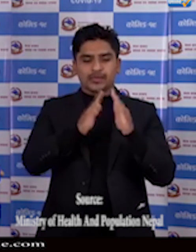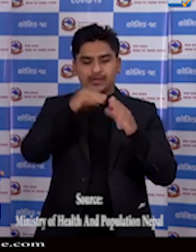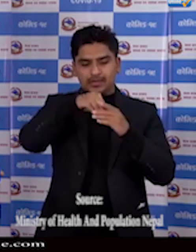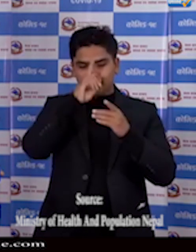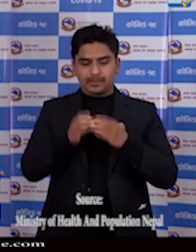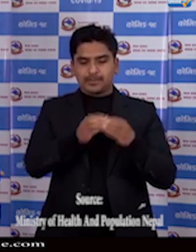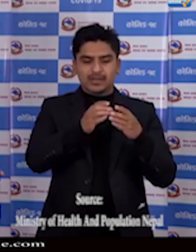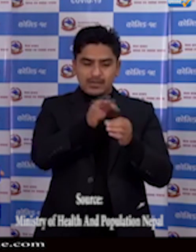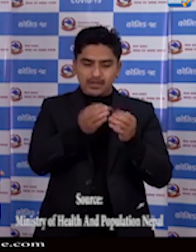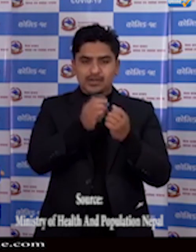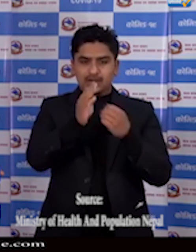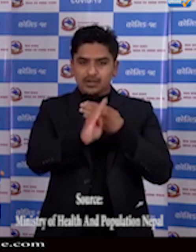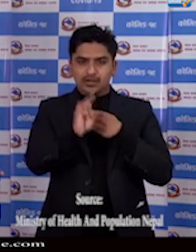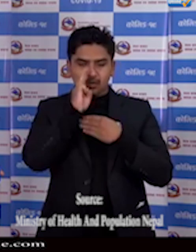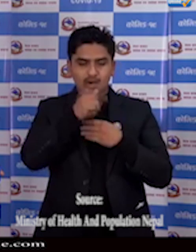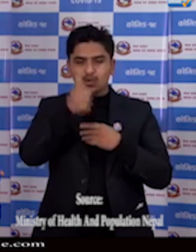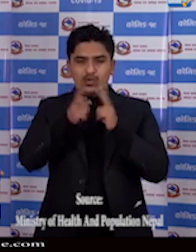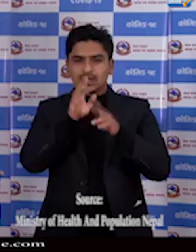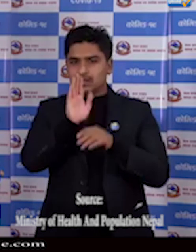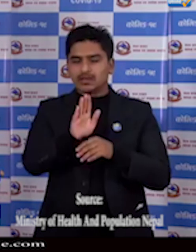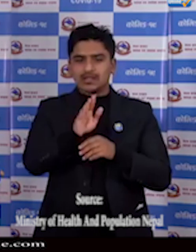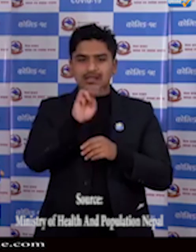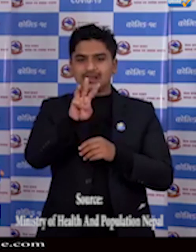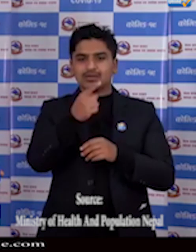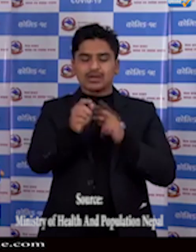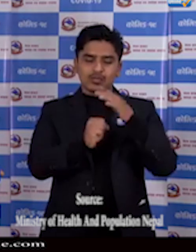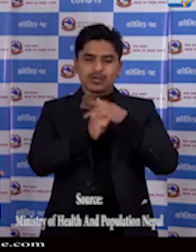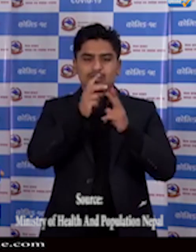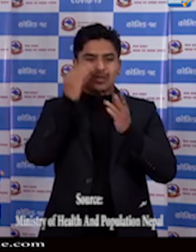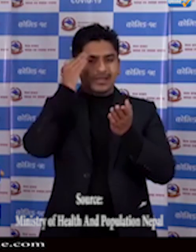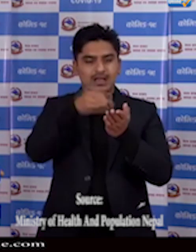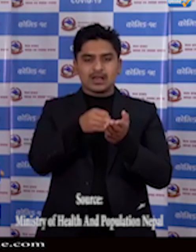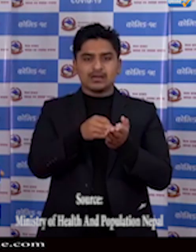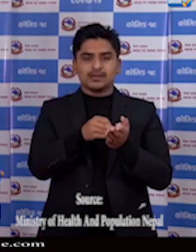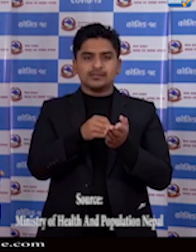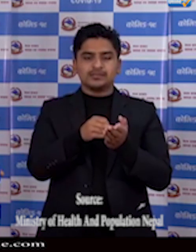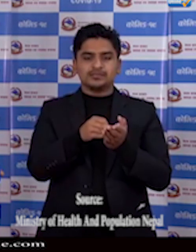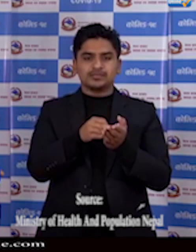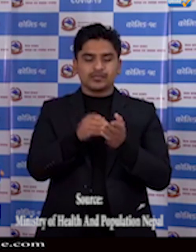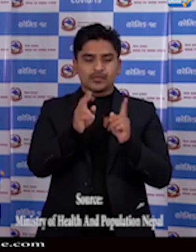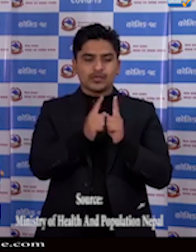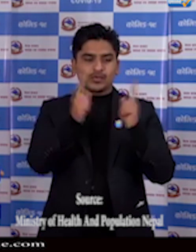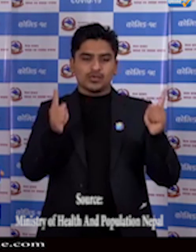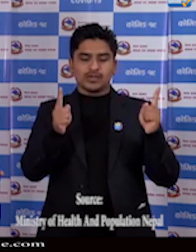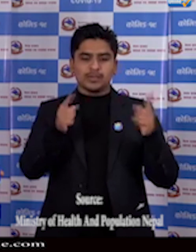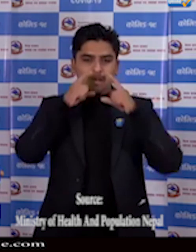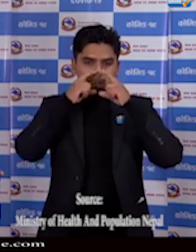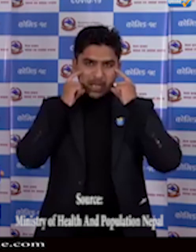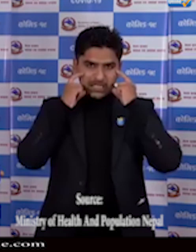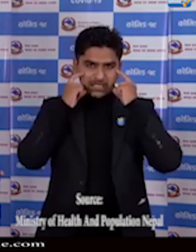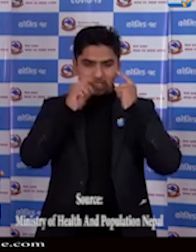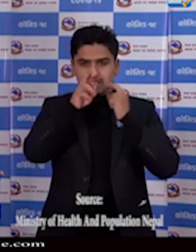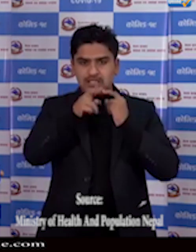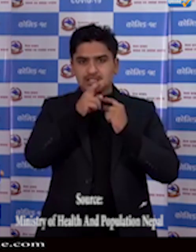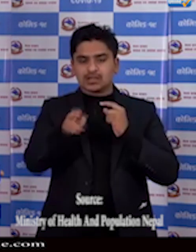व्यवस्थित गर्ने क्रममा। अन्य कुरा त छँदैछ, त्यसपछि तिनवटा कुरामा ध्यान दिन हामी सधैँ आग्रह गर्छौँ, दूरी कायम गर्ने, मास्कको प्रयोग गर्ने